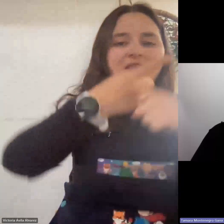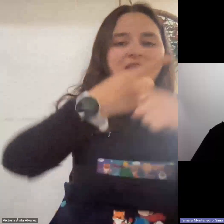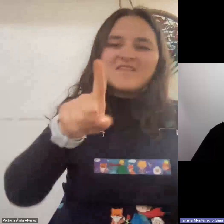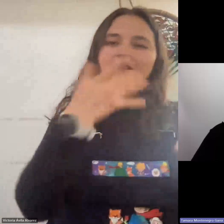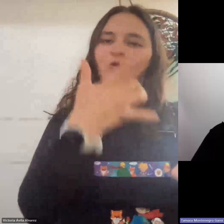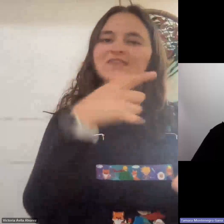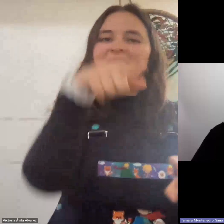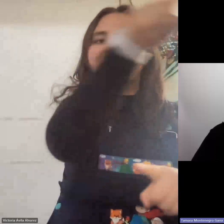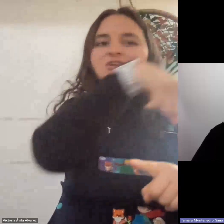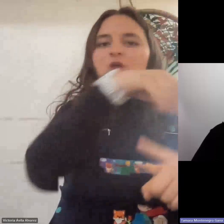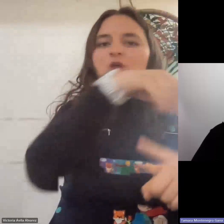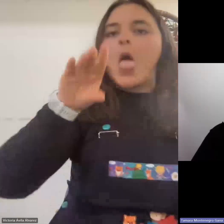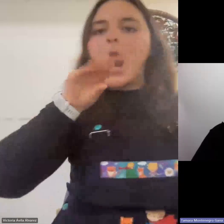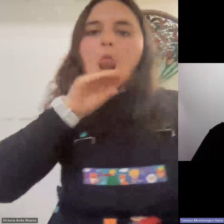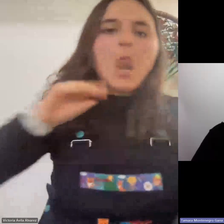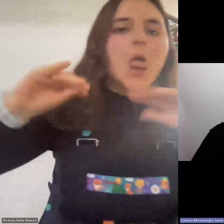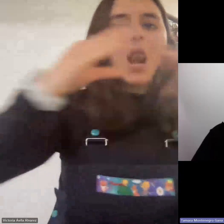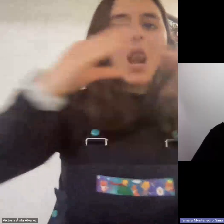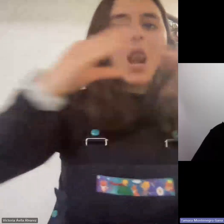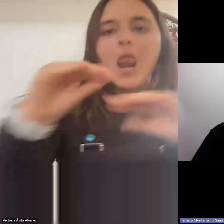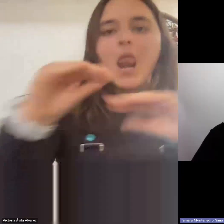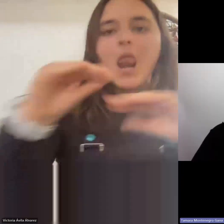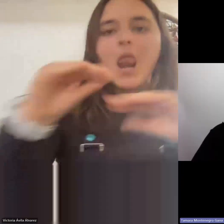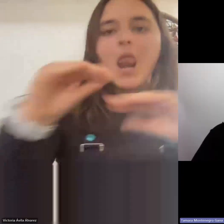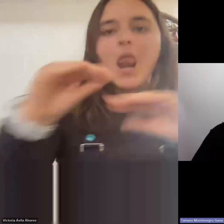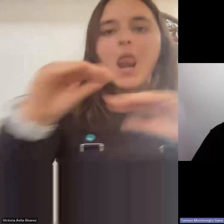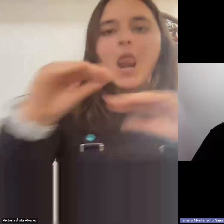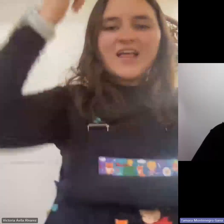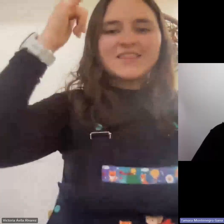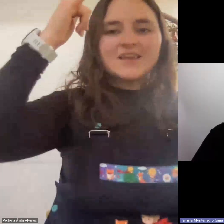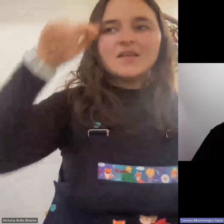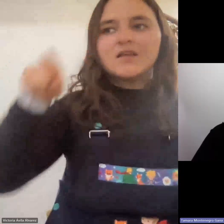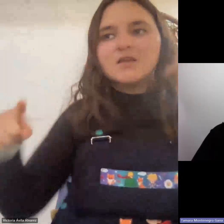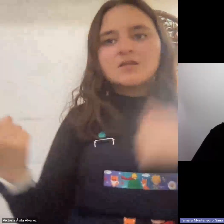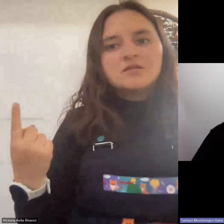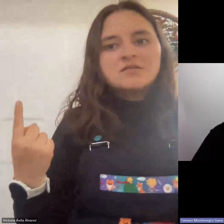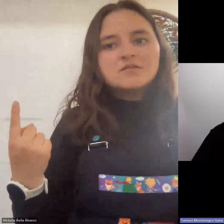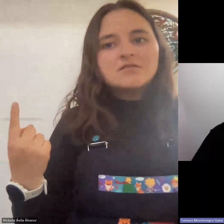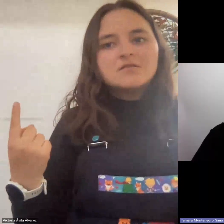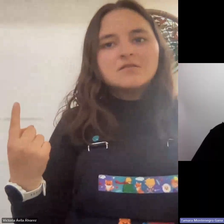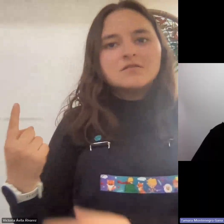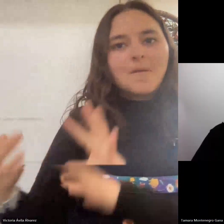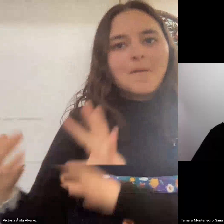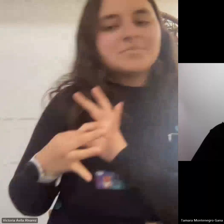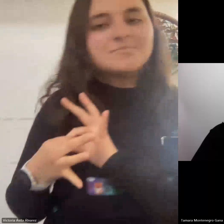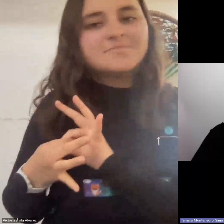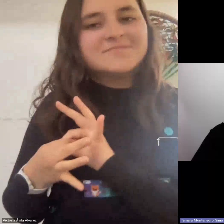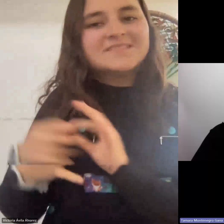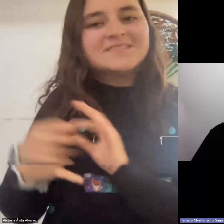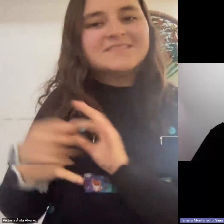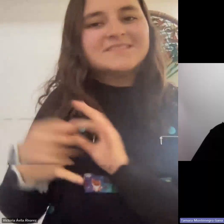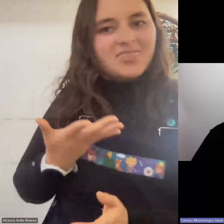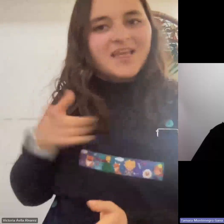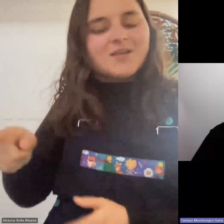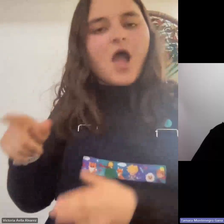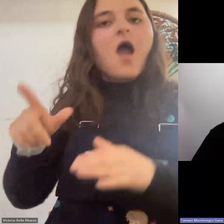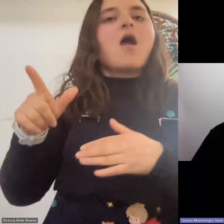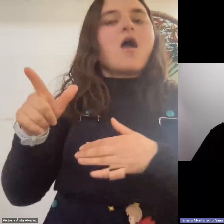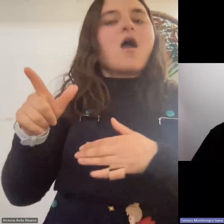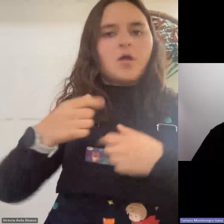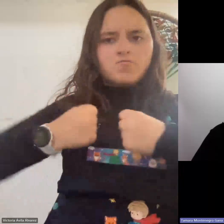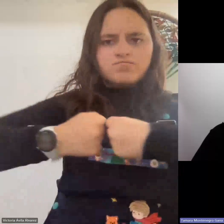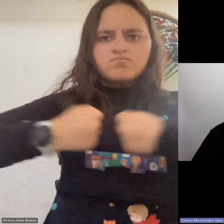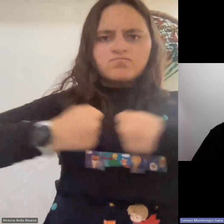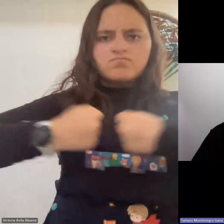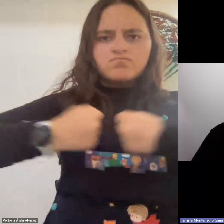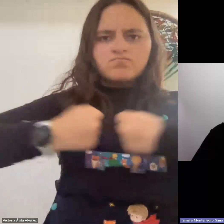eso les hace generar vínculos también. Es diferente a veces con los oyentes porque ellos están acostumbrados a hablarlo, pero para una persona sorda,